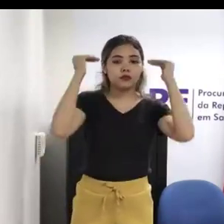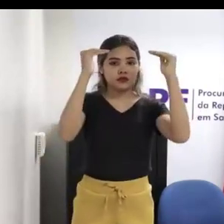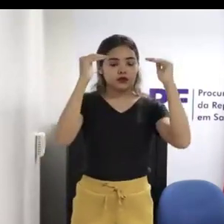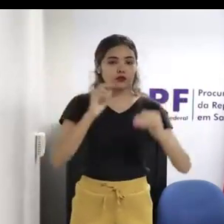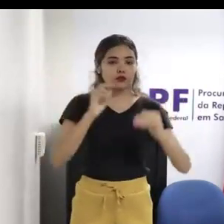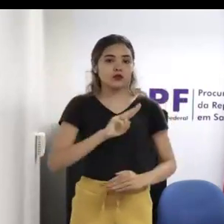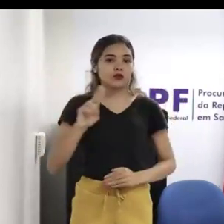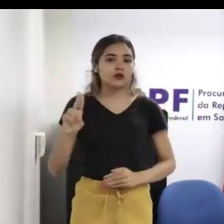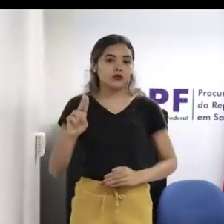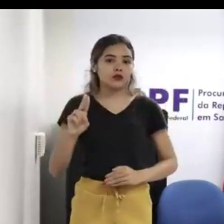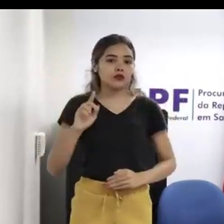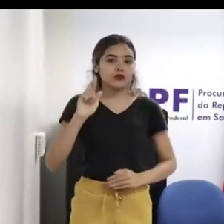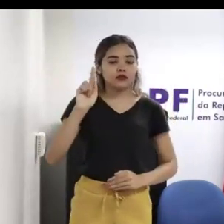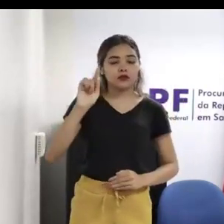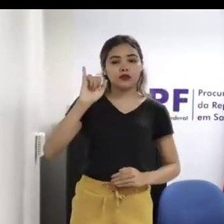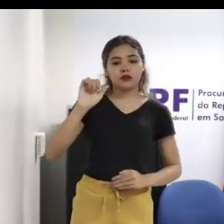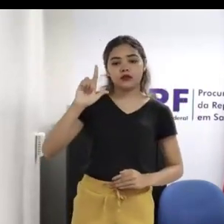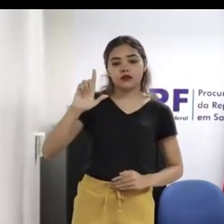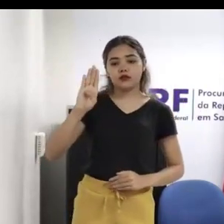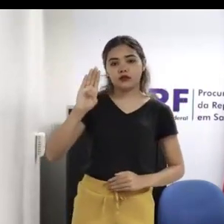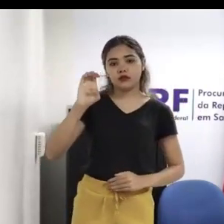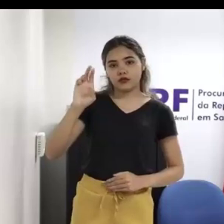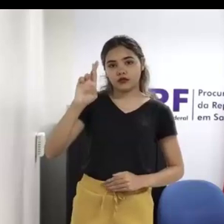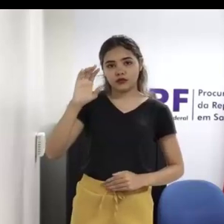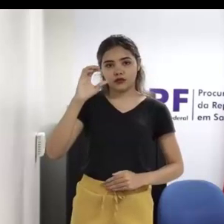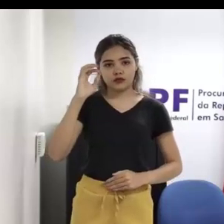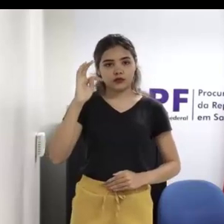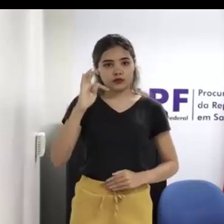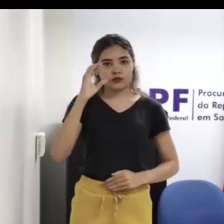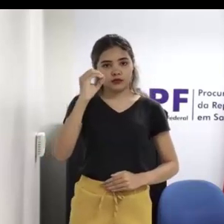infância Dr Gilberto Batista Naves filho